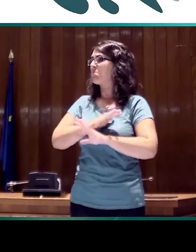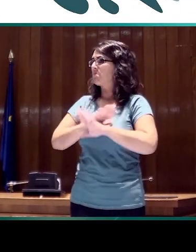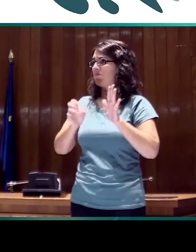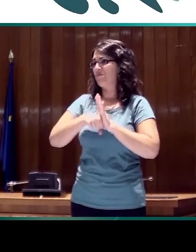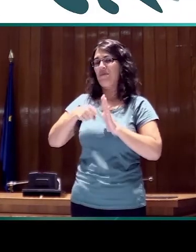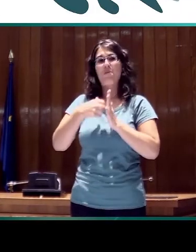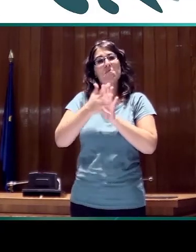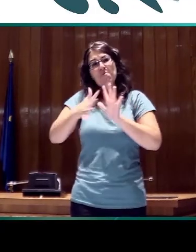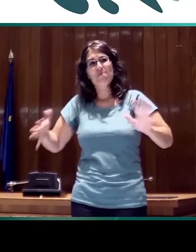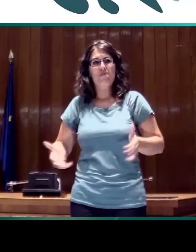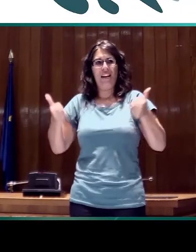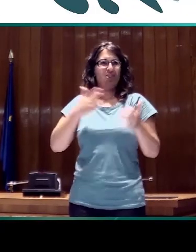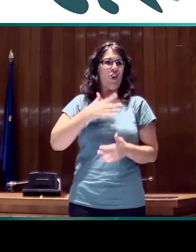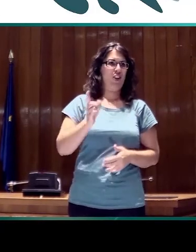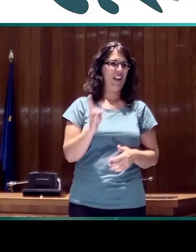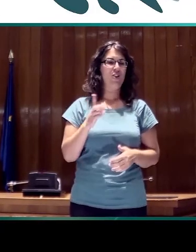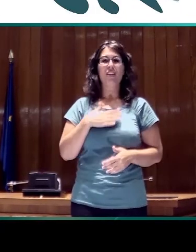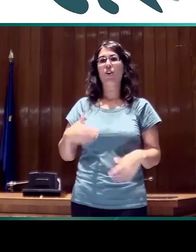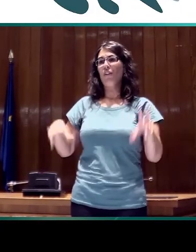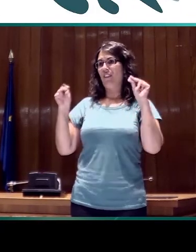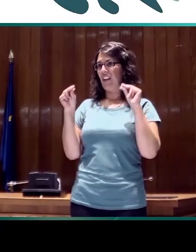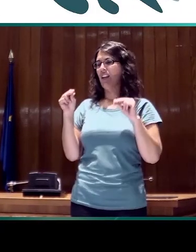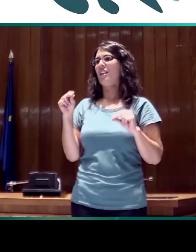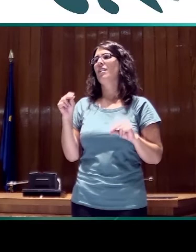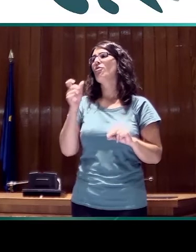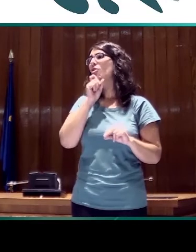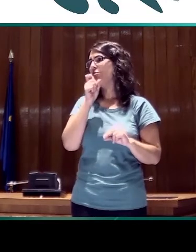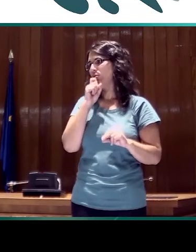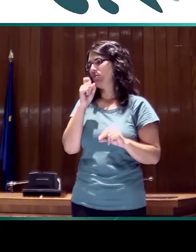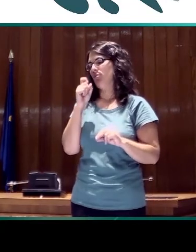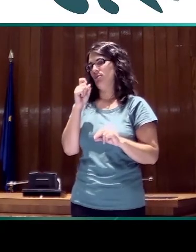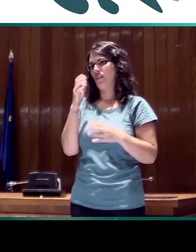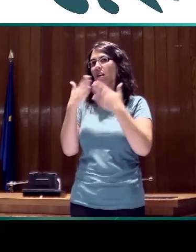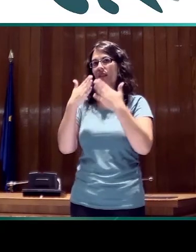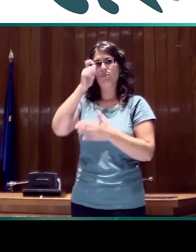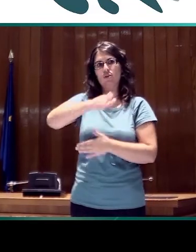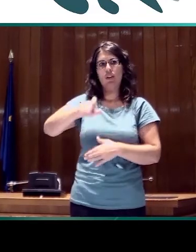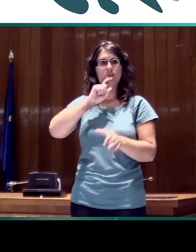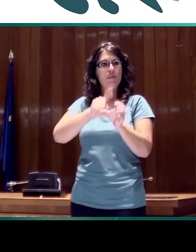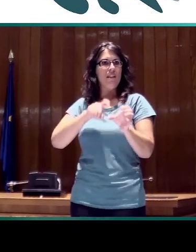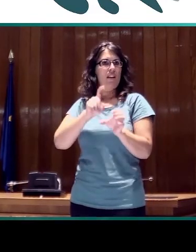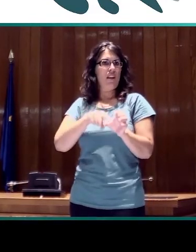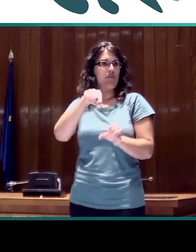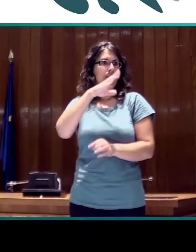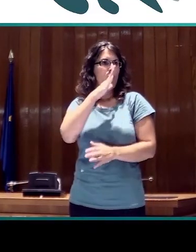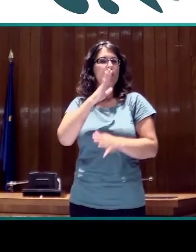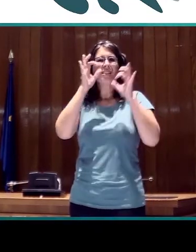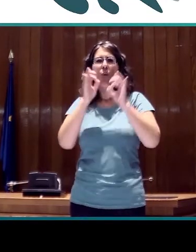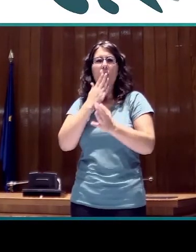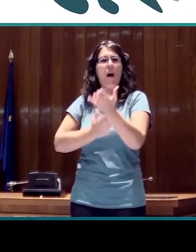a todos los participantes importantes aportaciones que se ha realizado a lo largo de este congreso creo